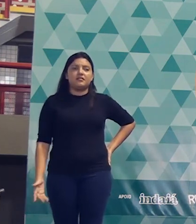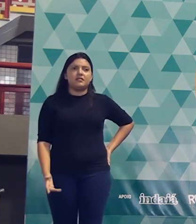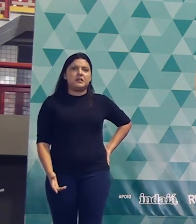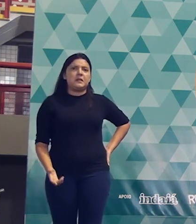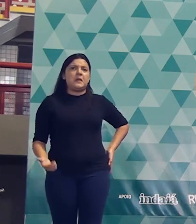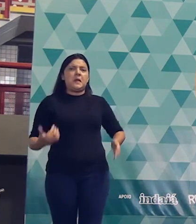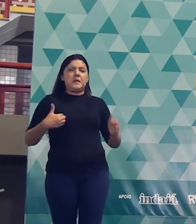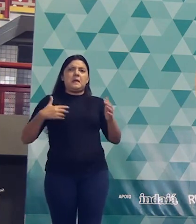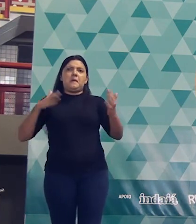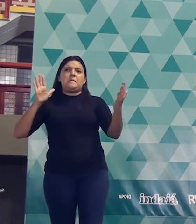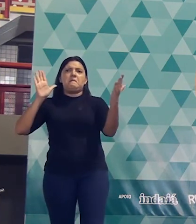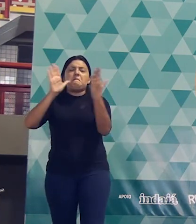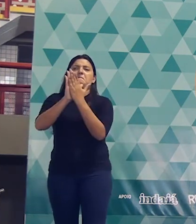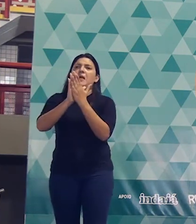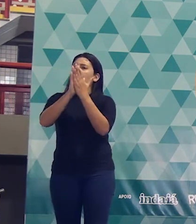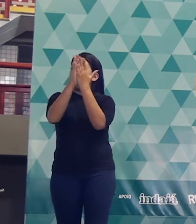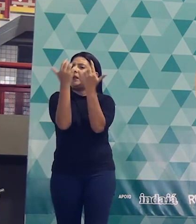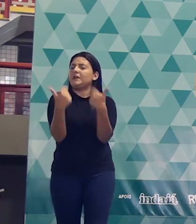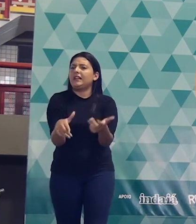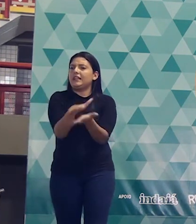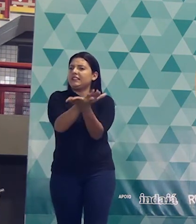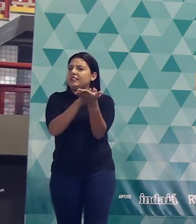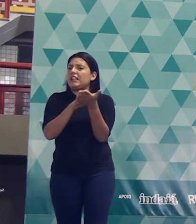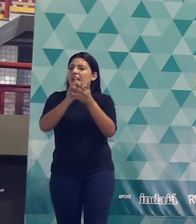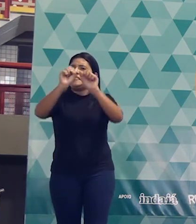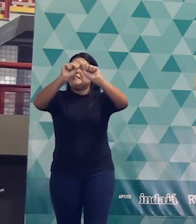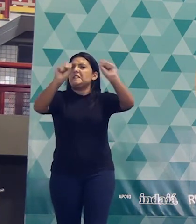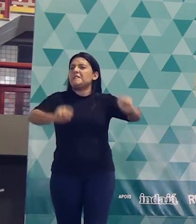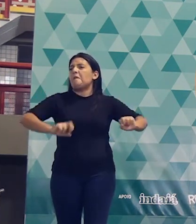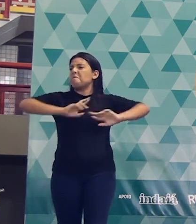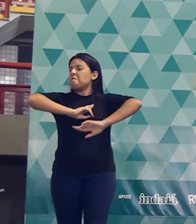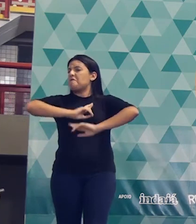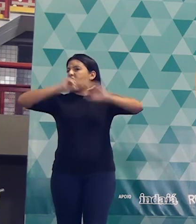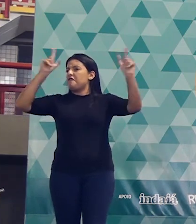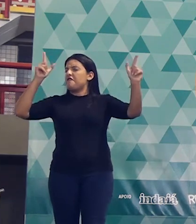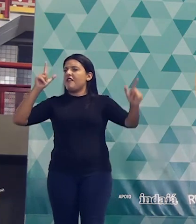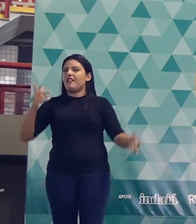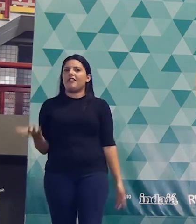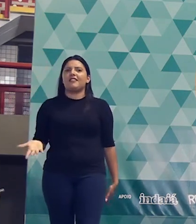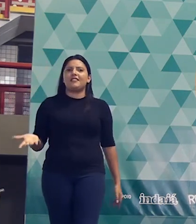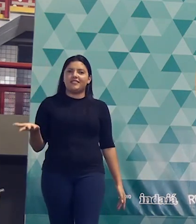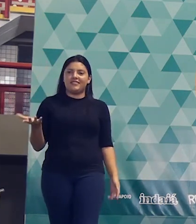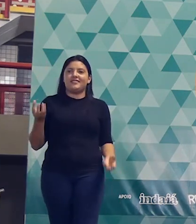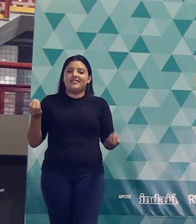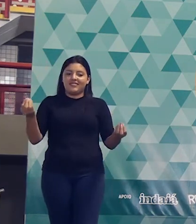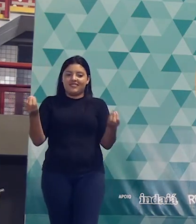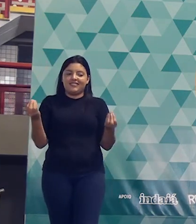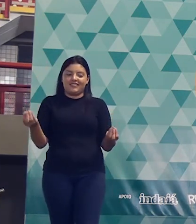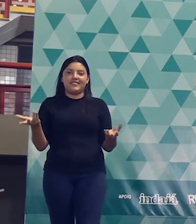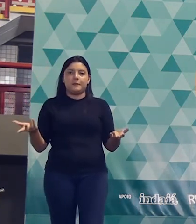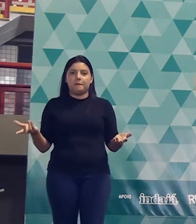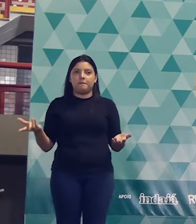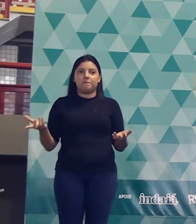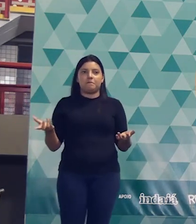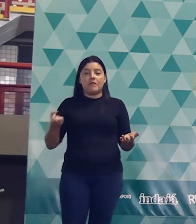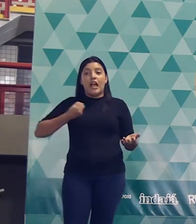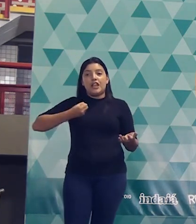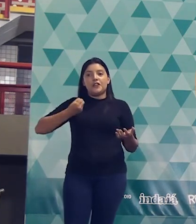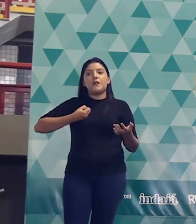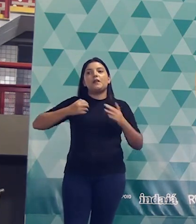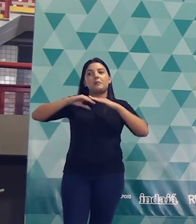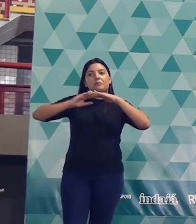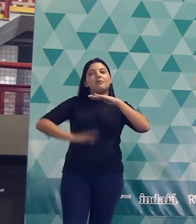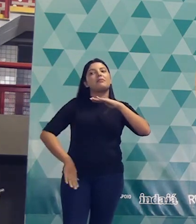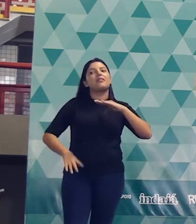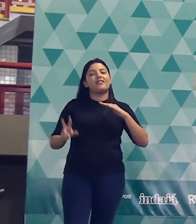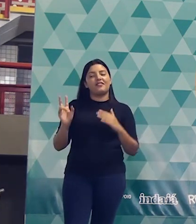não, eu vou bater de frente com o sistema, né? Eu vou fazer diferente, eu vou na contramão, Na contramão, então vai ter uma nota na contramão